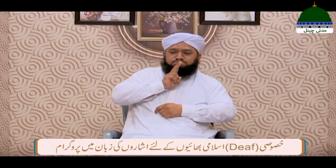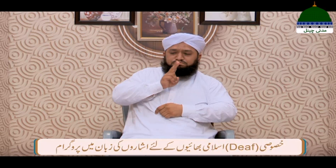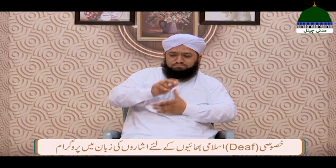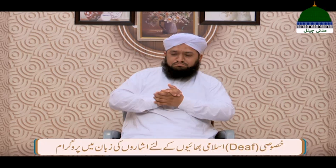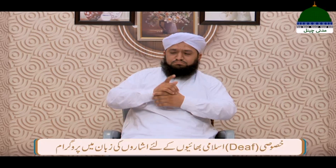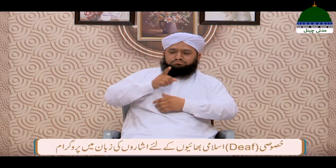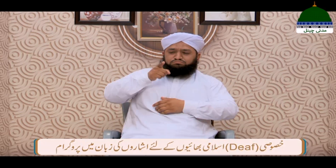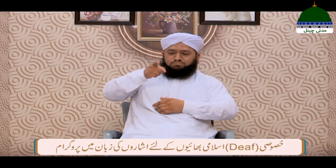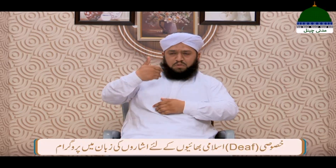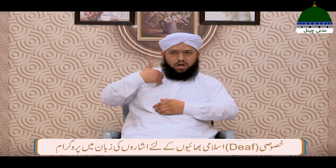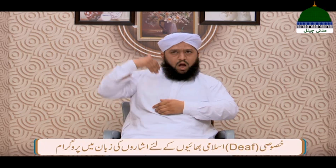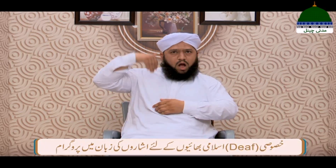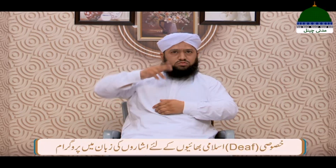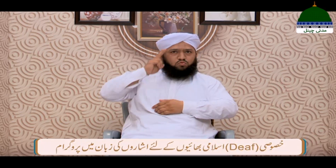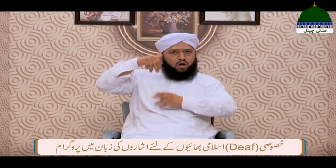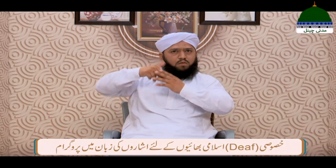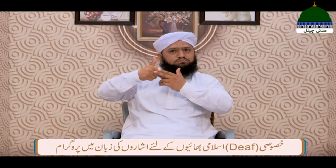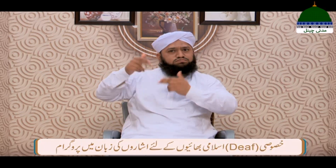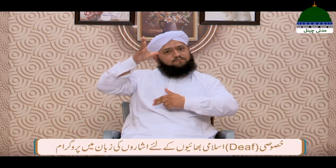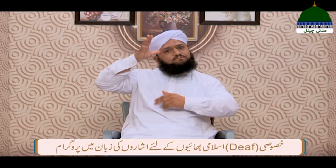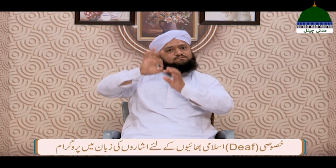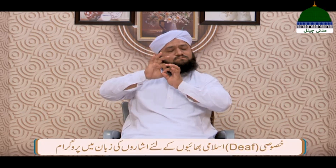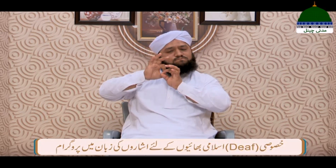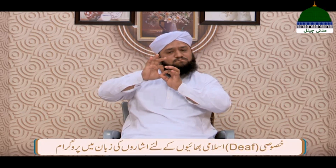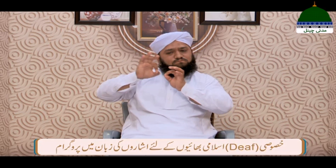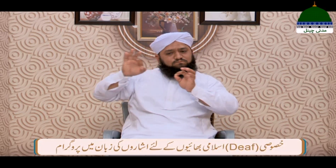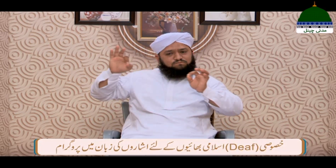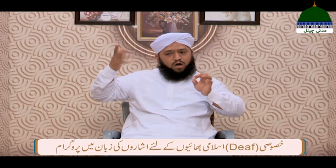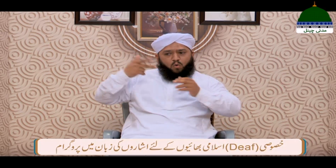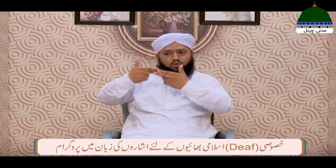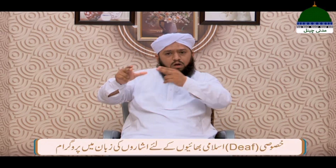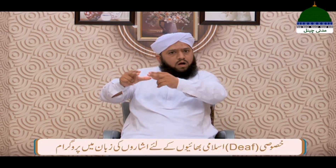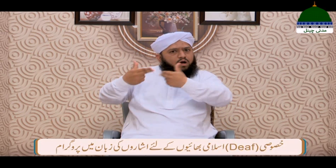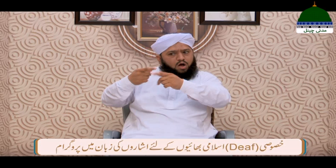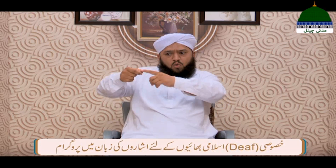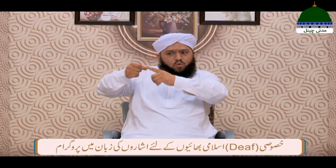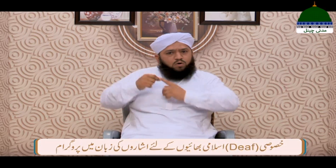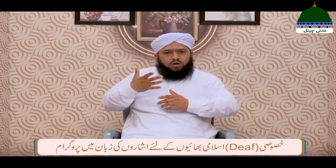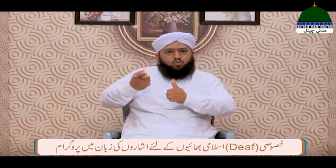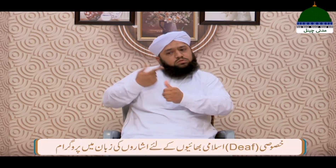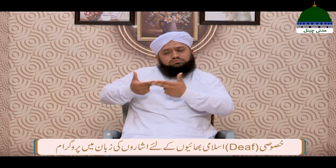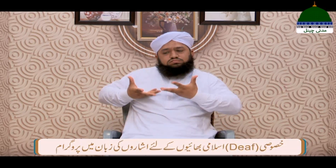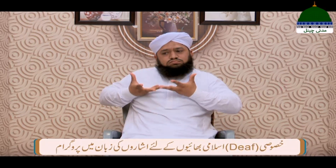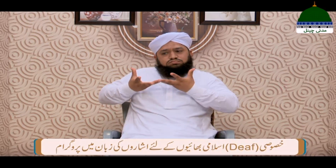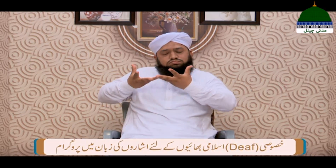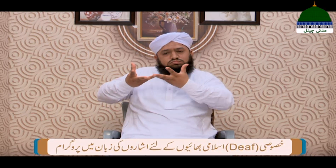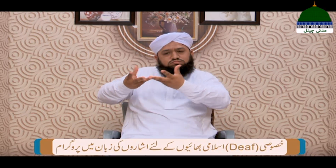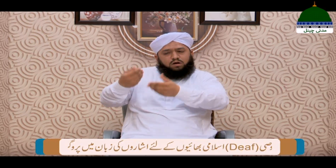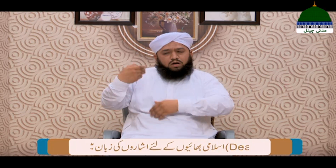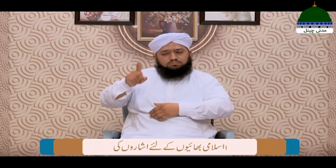اور اپنی کہانت کے زور سے وہ سب کچھ بتا دیا جس کی ابھی اس نے خبر بھی نہ دی تھی۔ سطیح کاہن نے کہا، اے